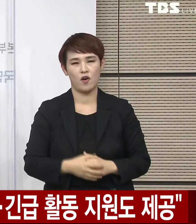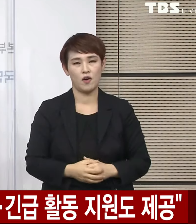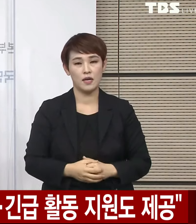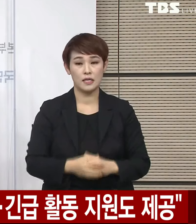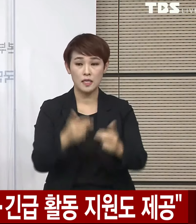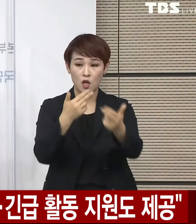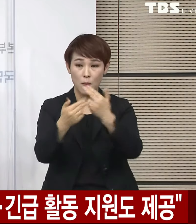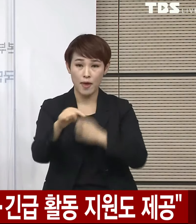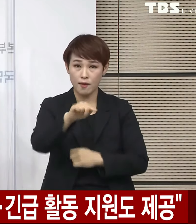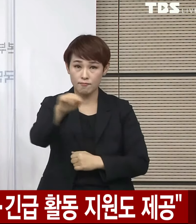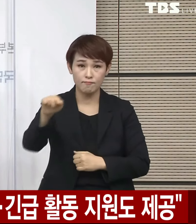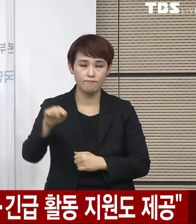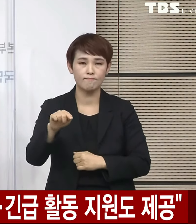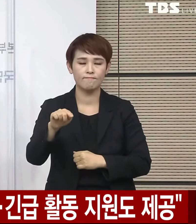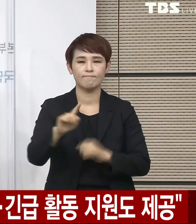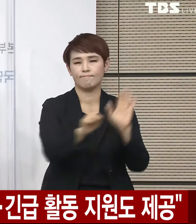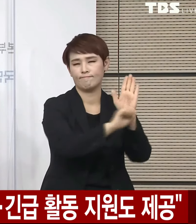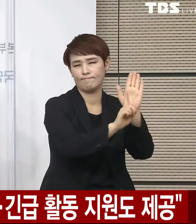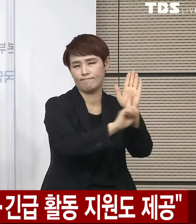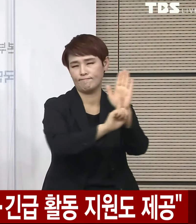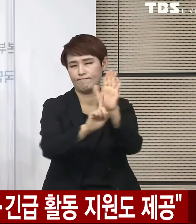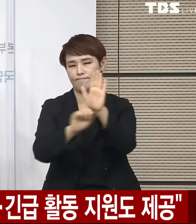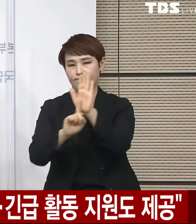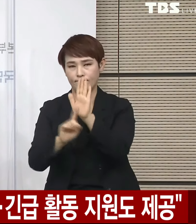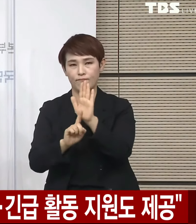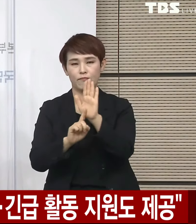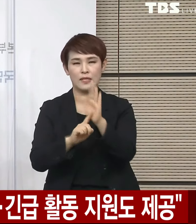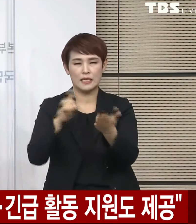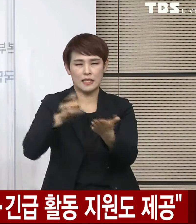협회를 통해 안내하는 등 긴급